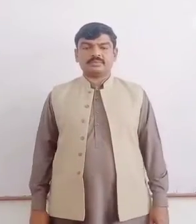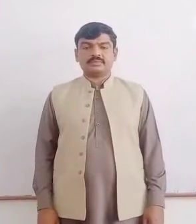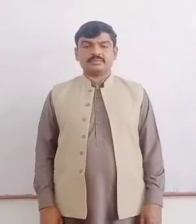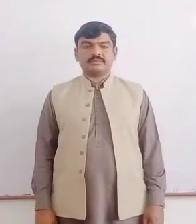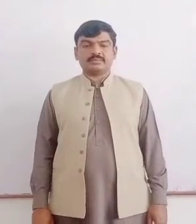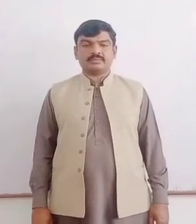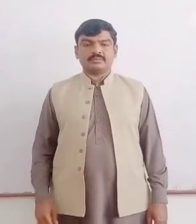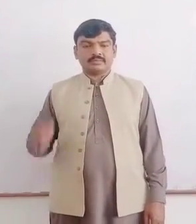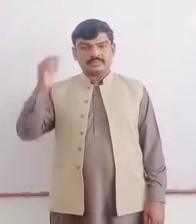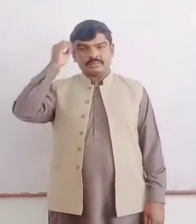سمجھ،